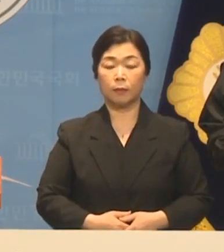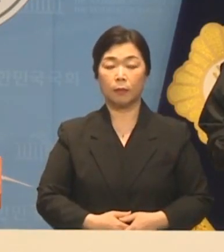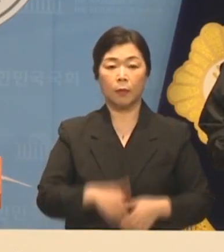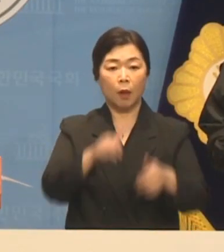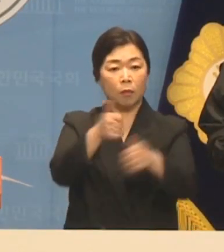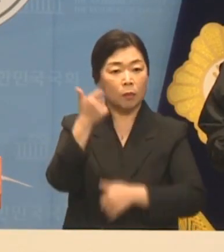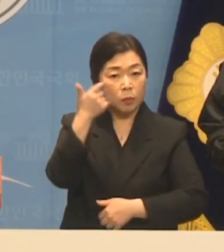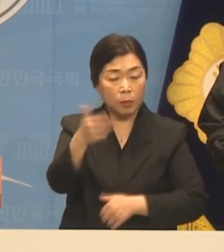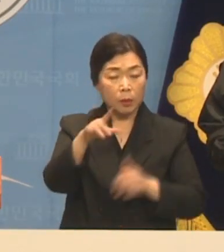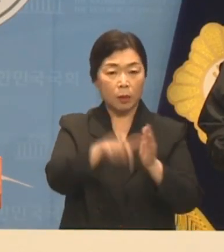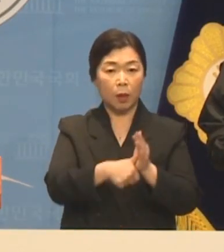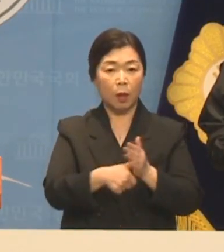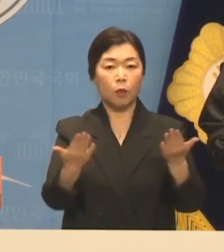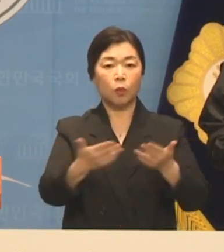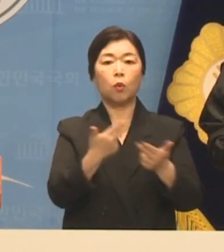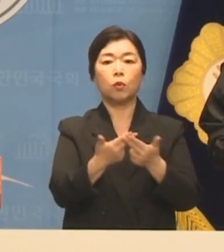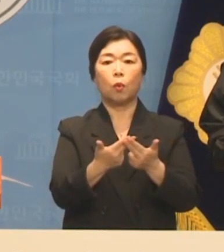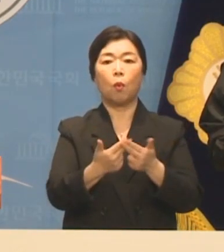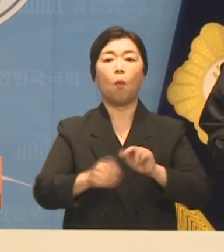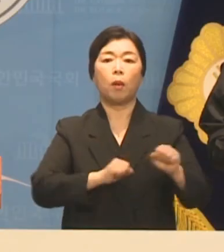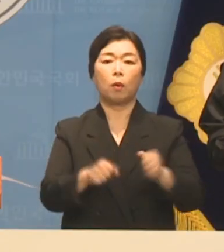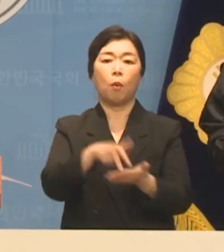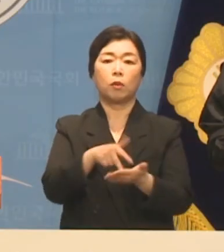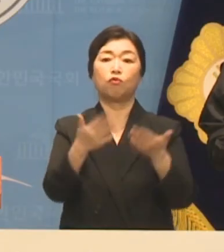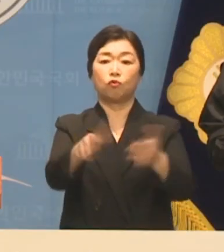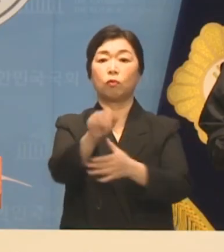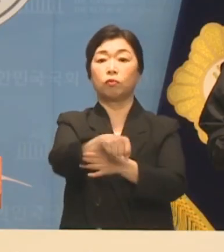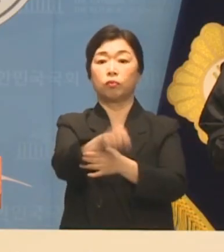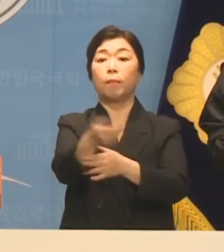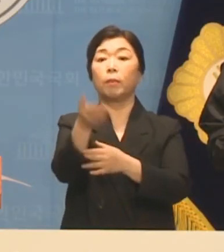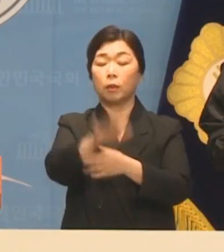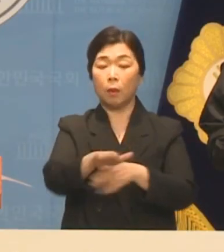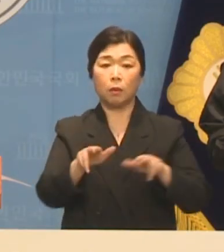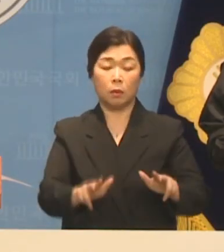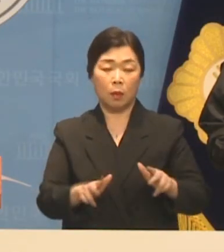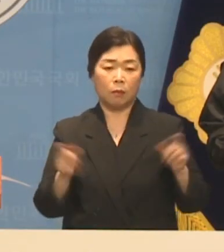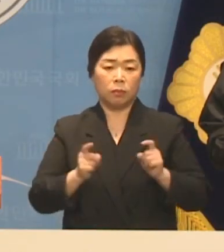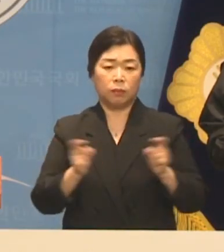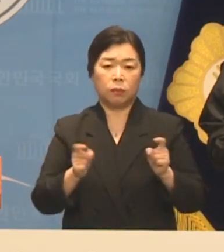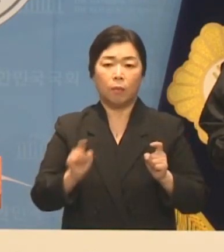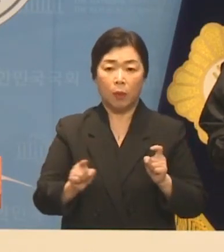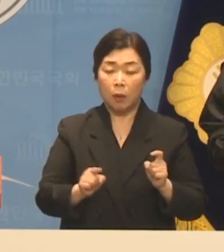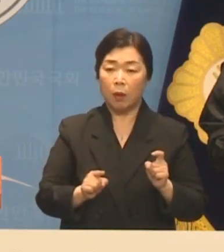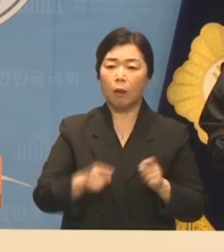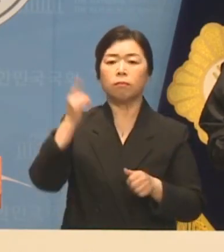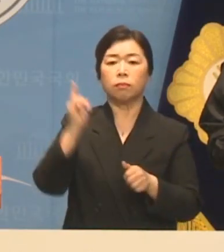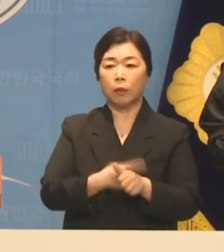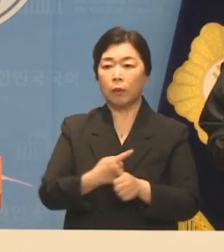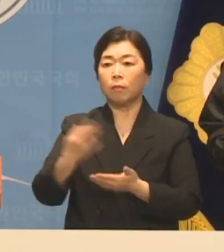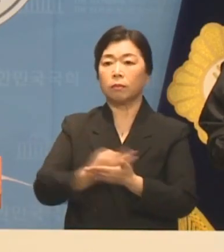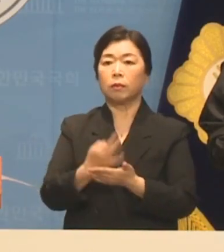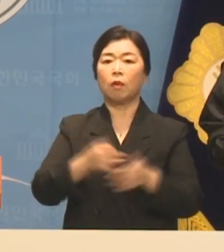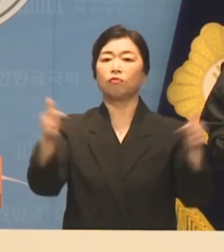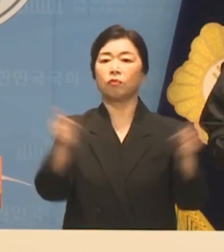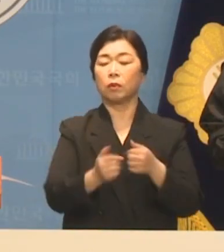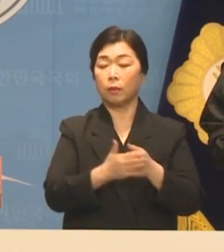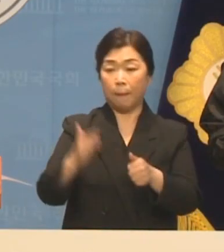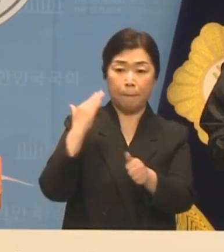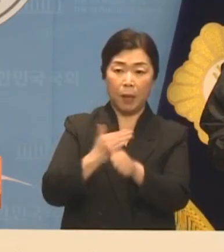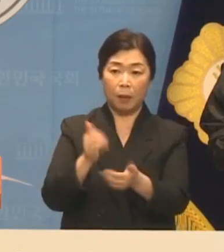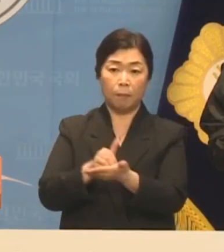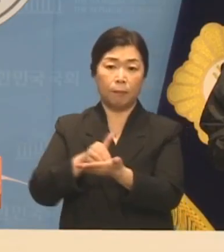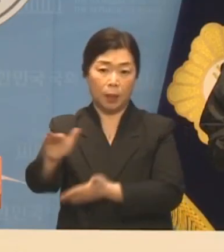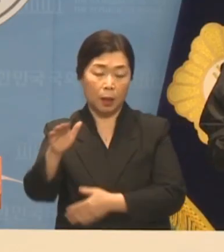청문회에서는 노조활동을 보장하겠다고 했으면서 지금은 쟁의 행위로 인해 수익률이 저하됐다라는 이유로 클렌징을